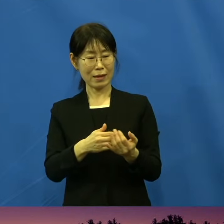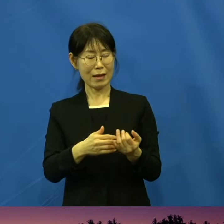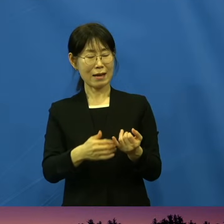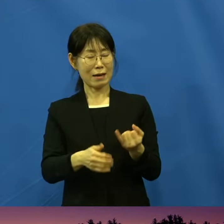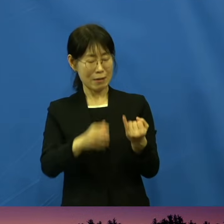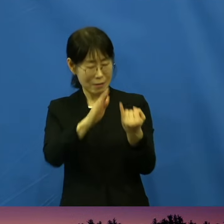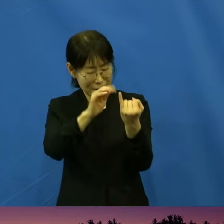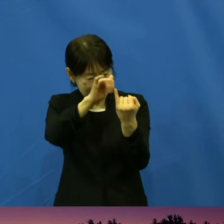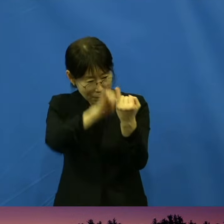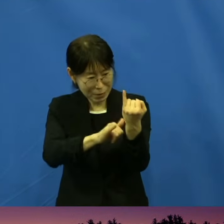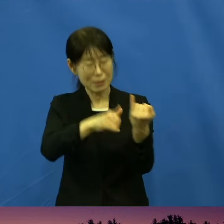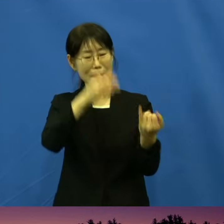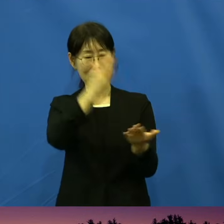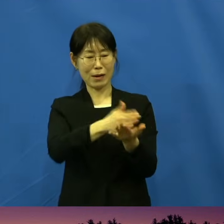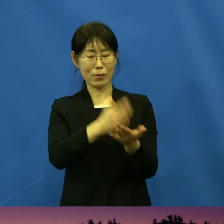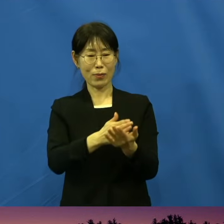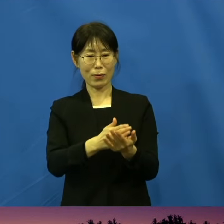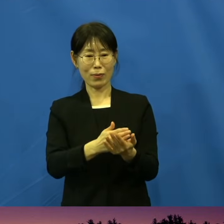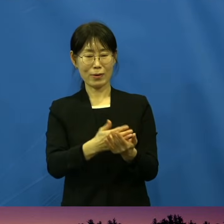잡아라.